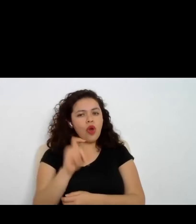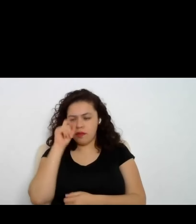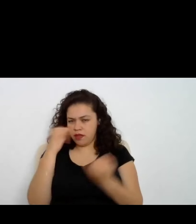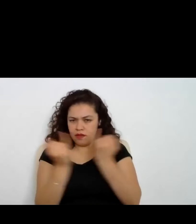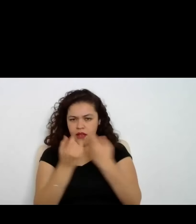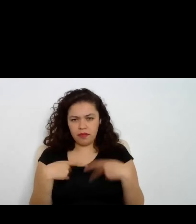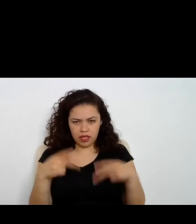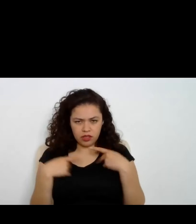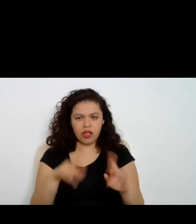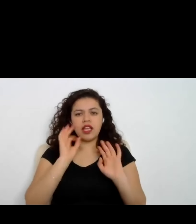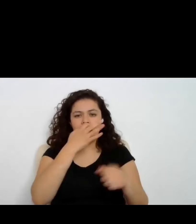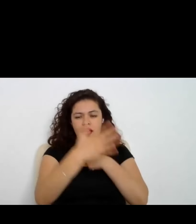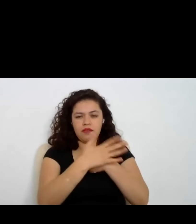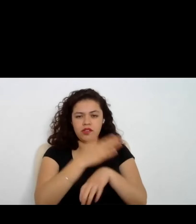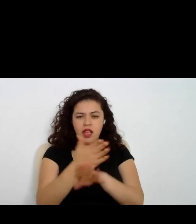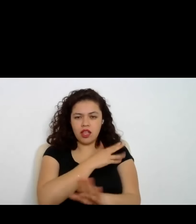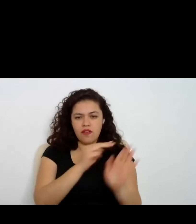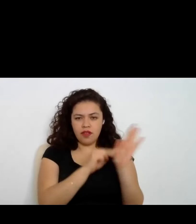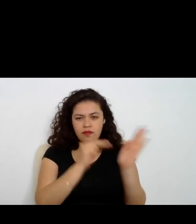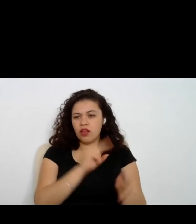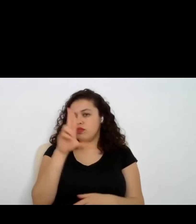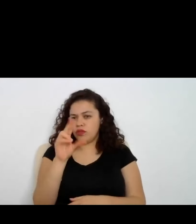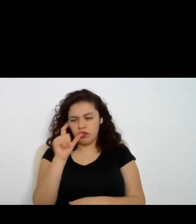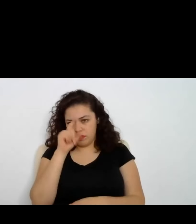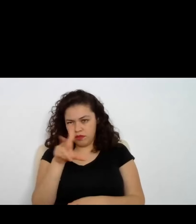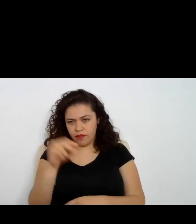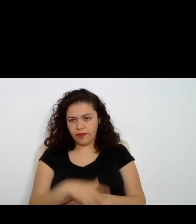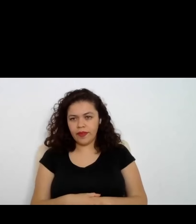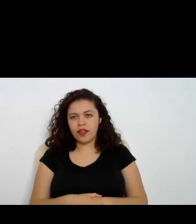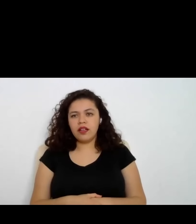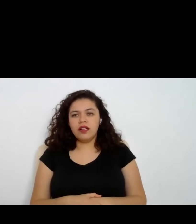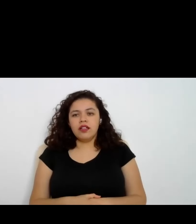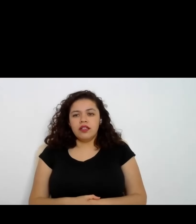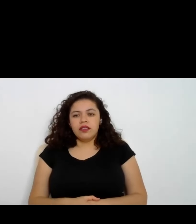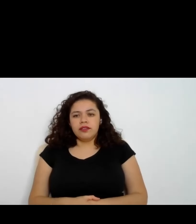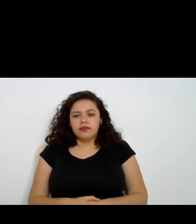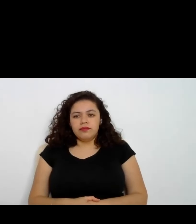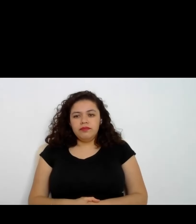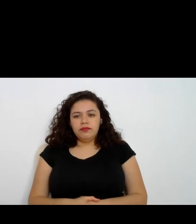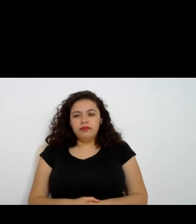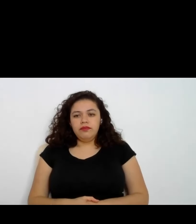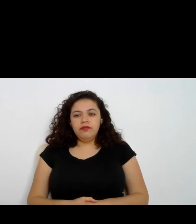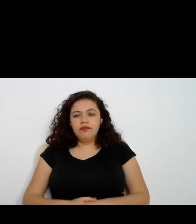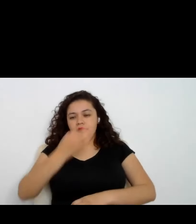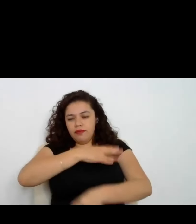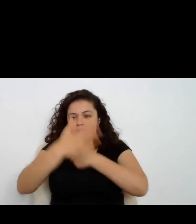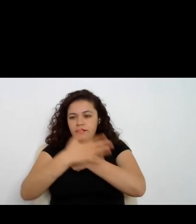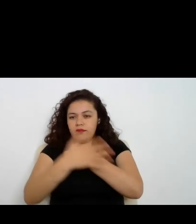persona y ya me firmó un aviso. No, no es lo mismo, porque justo las finalidades que dieron origen a mi primer aviso que le